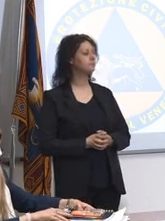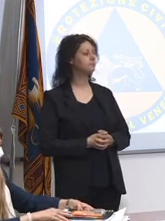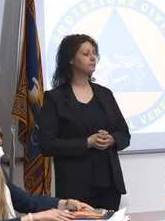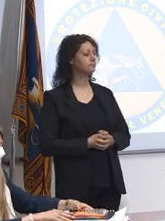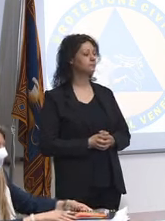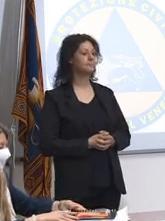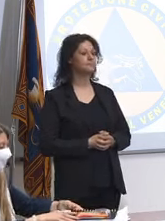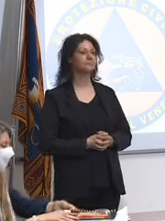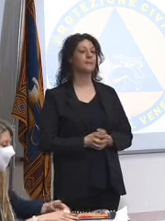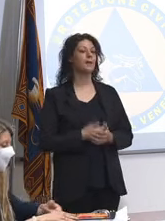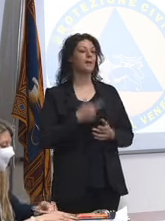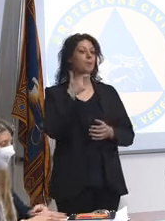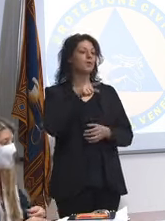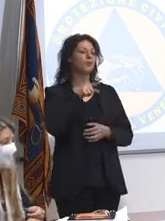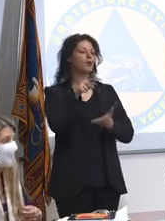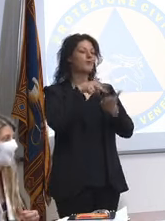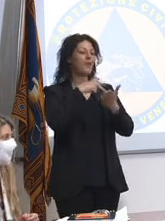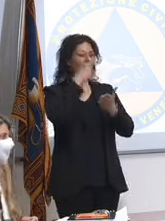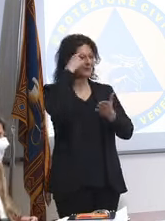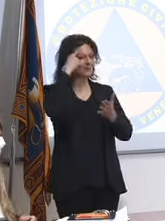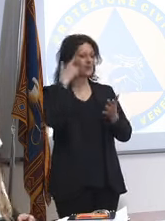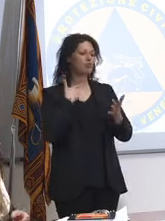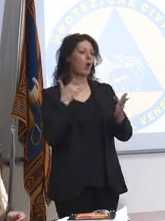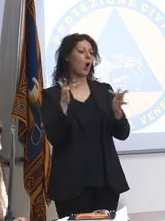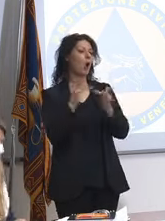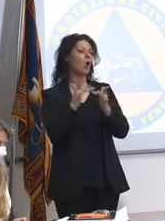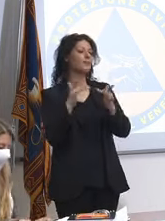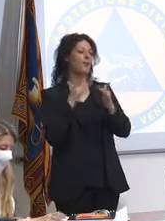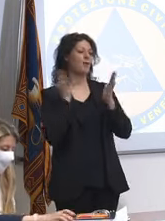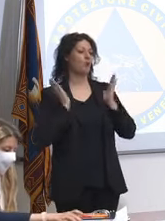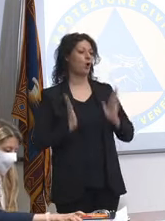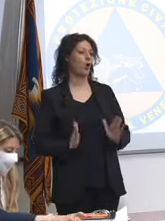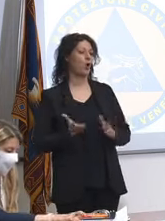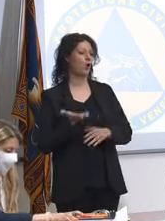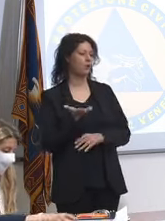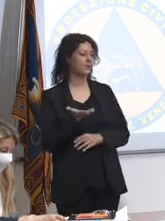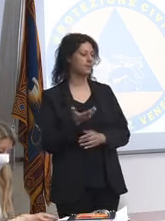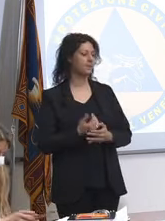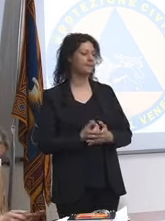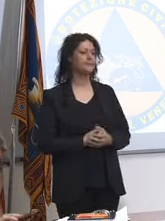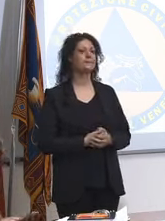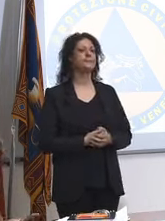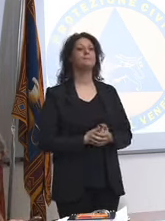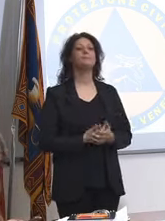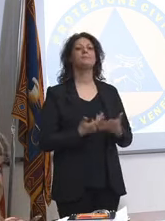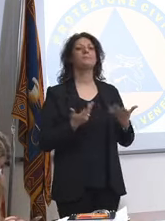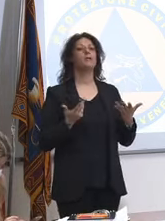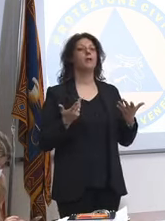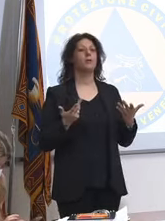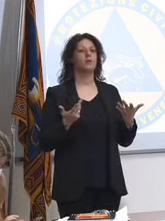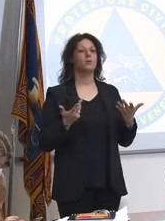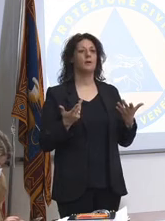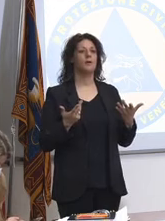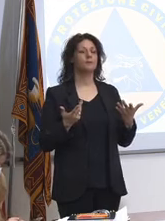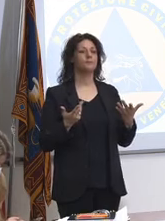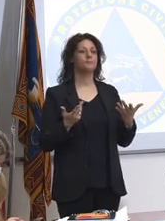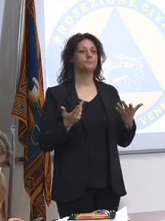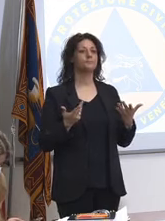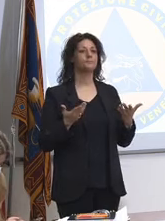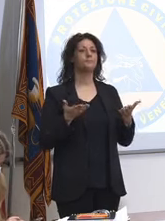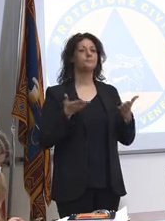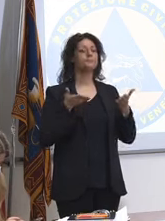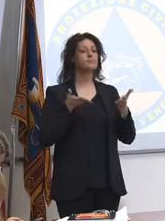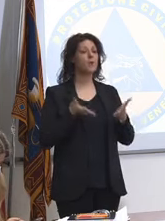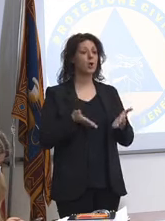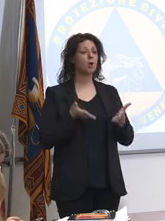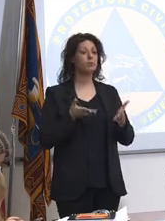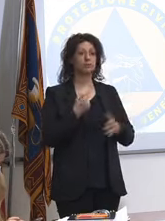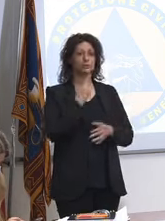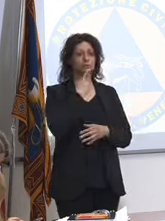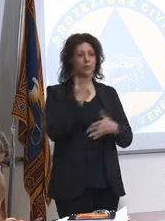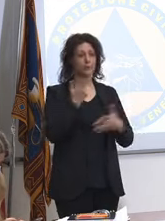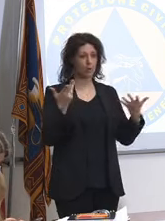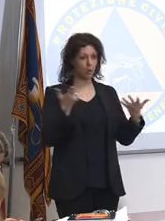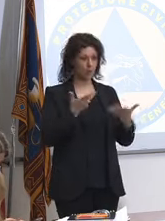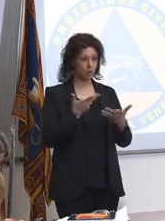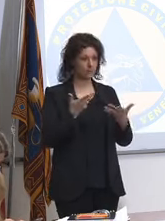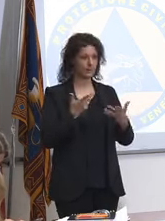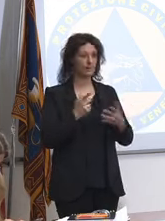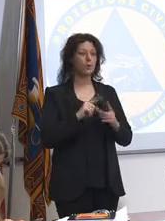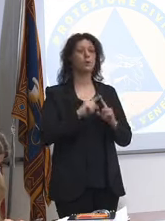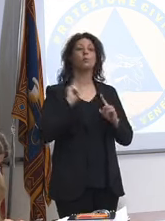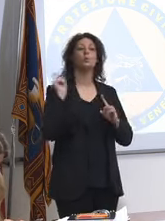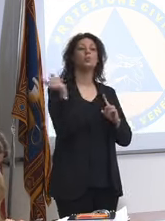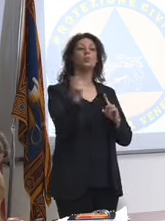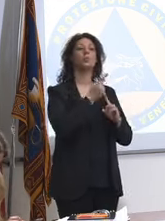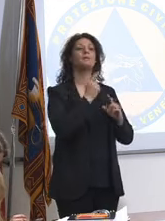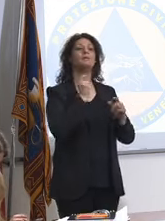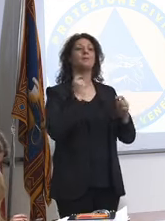c'è il contatto, sì, esatto, sì, sì. Fatto, nel senso che per noi è oggi è a posto così, nel senso che il contatto, tutte le attività come